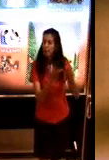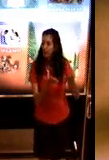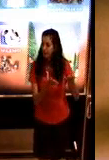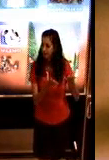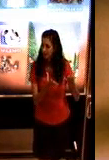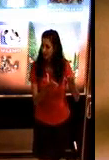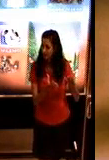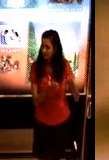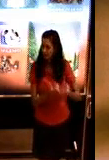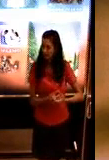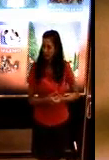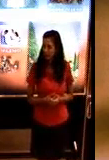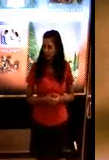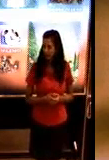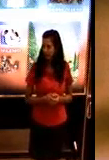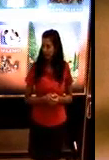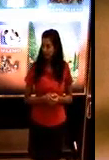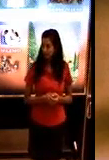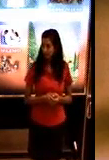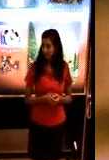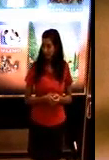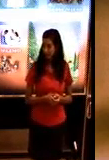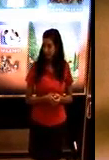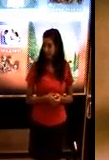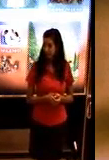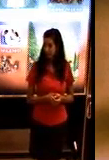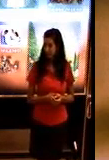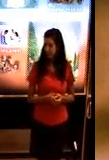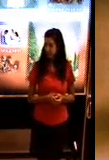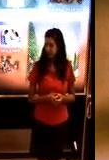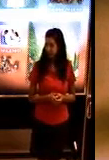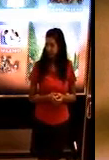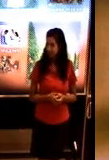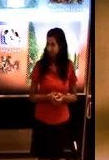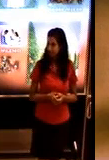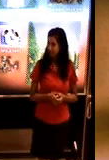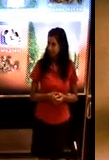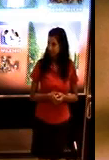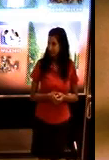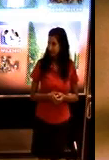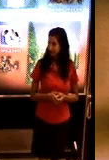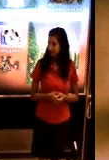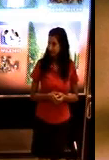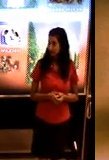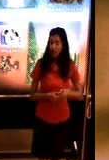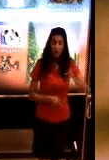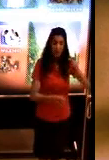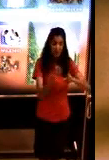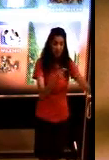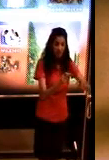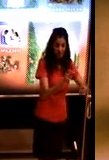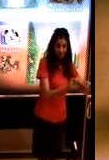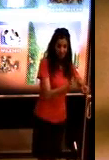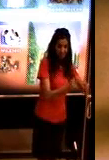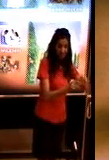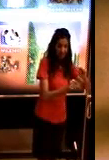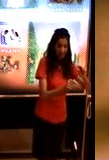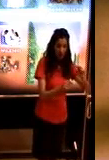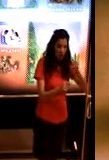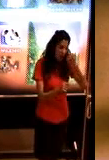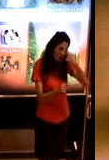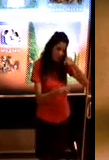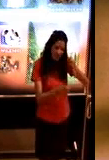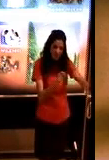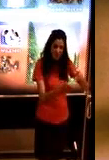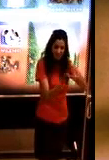del por qué todavía dura el mundo, yo diría? Para que los últimos que van a ser salvos sean salvos, ¿verdad? Por eso la